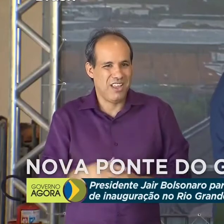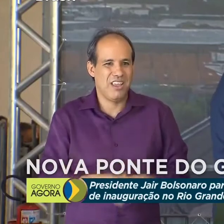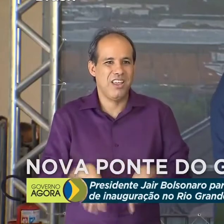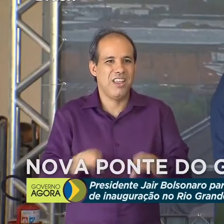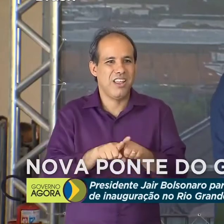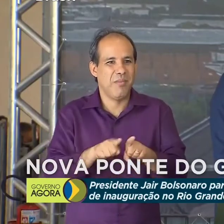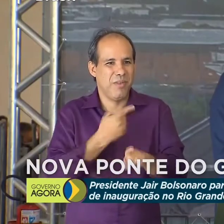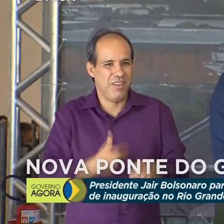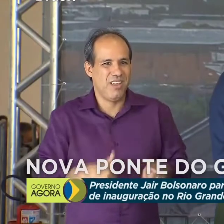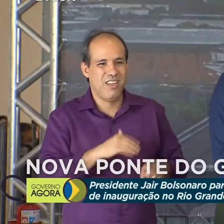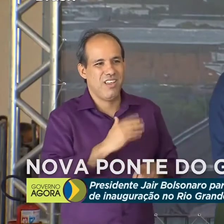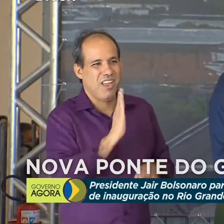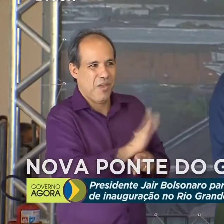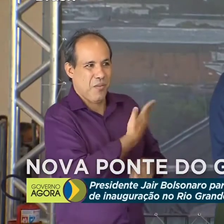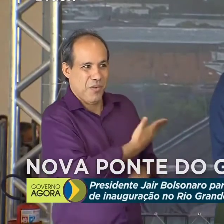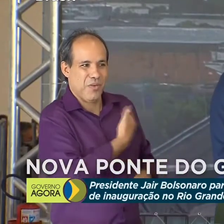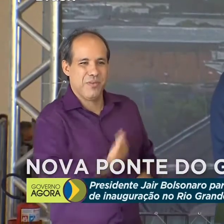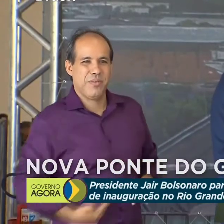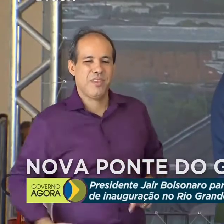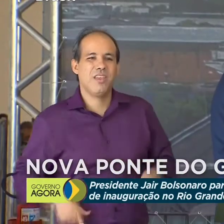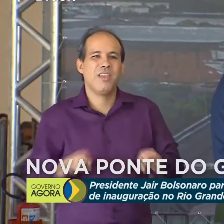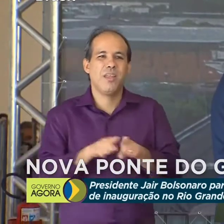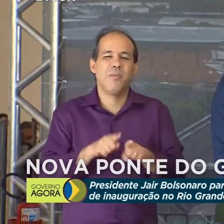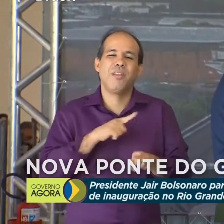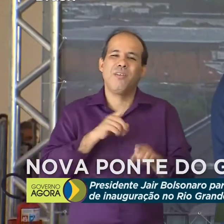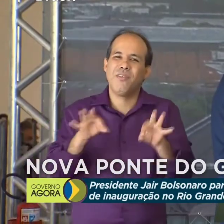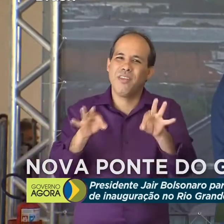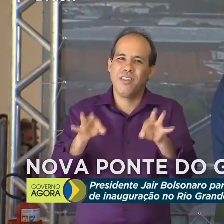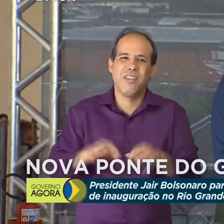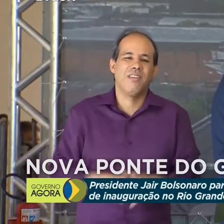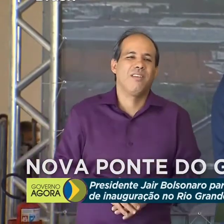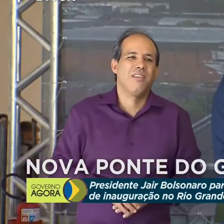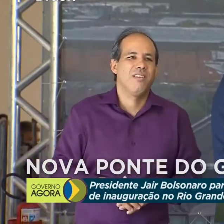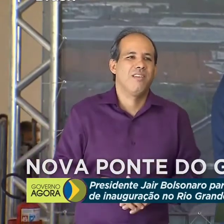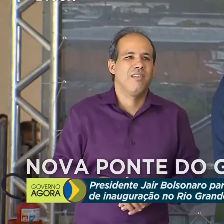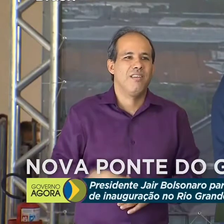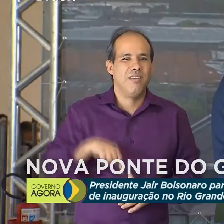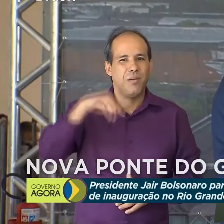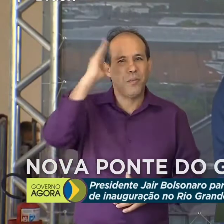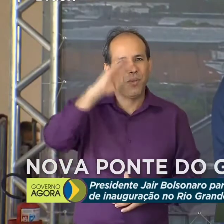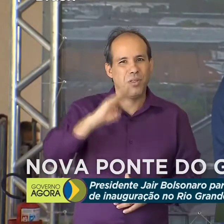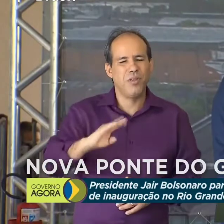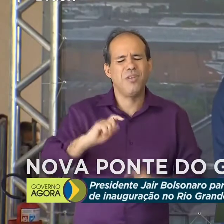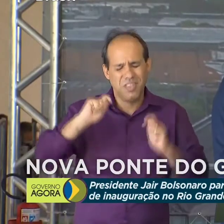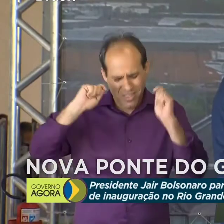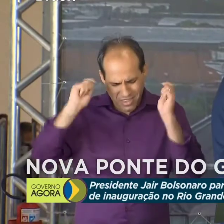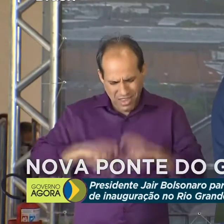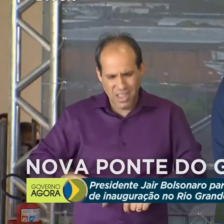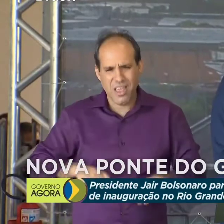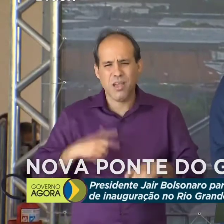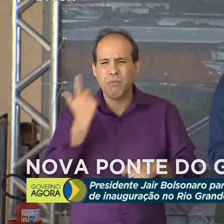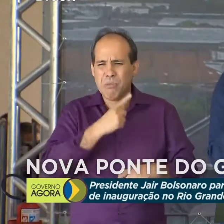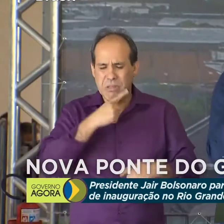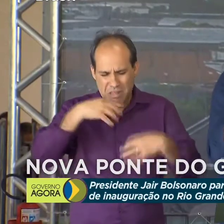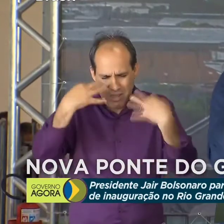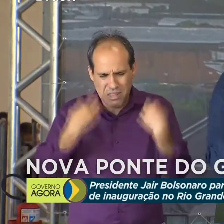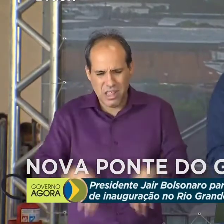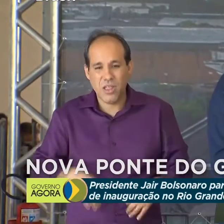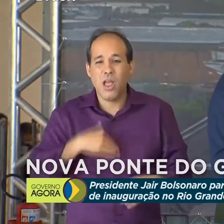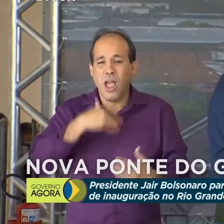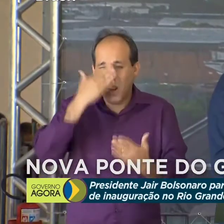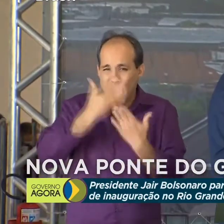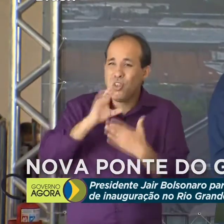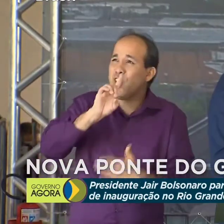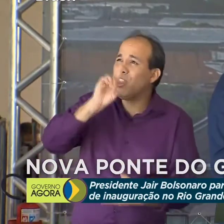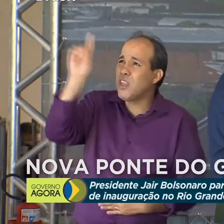E assim sendo, pessoal, tenho certeza, o Brasil tem tudo para dar certo. Acredito em